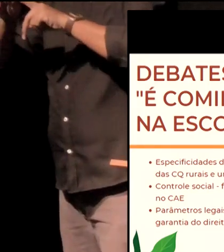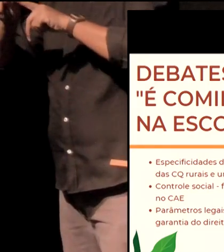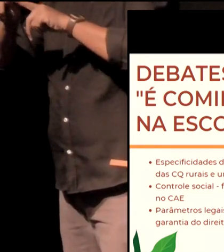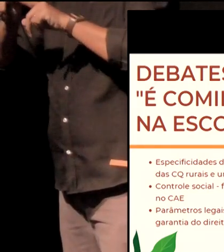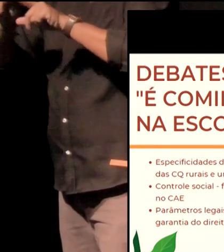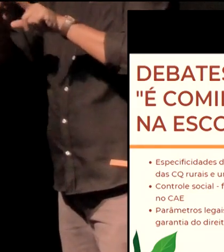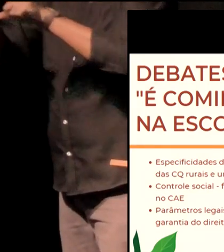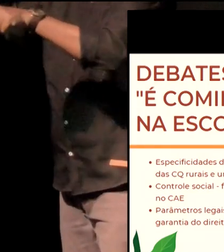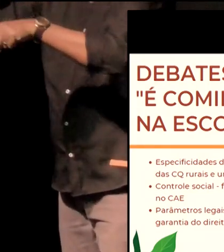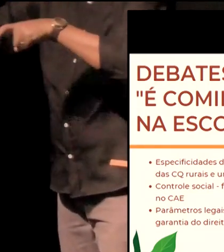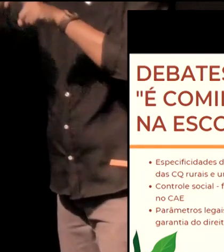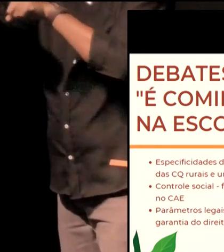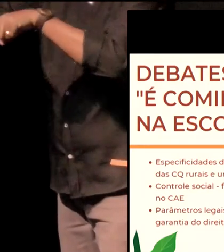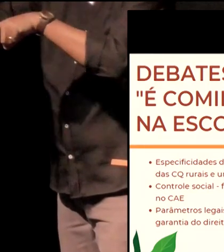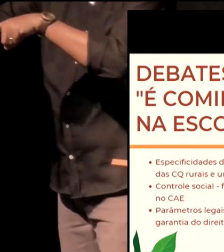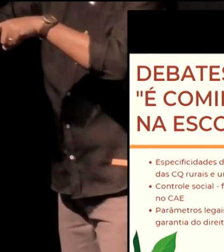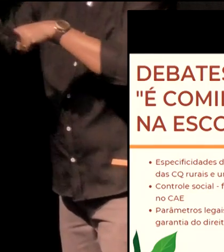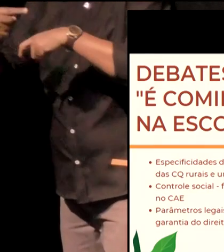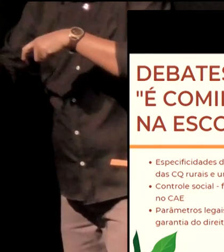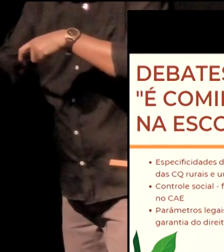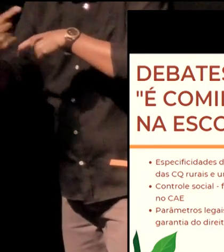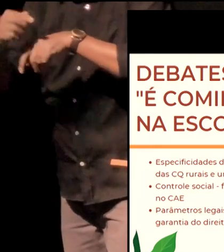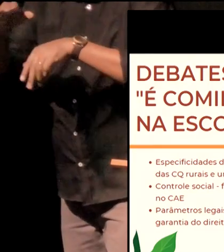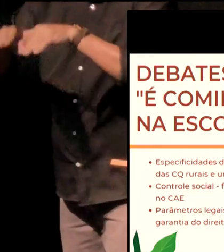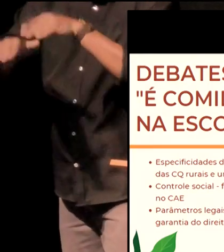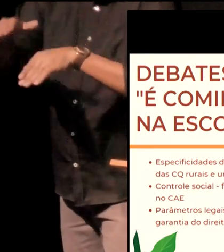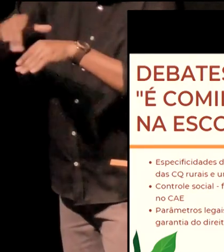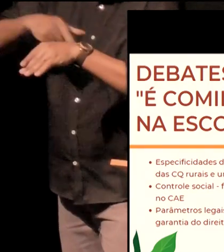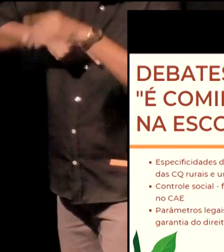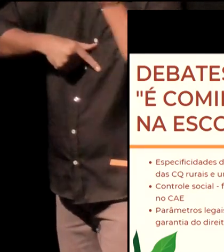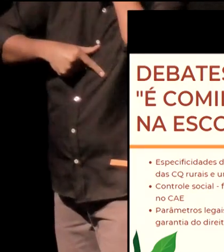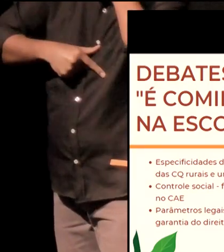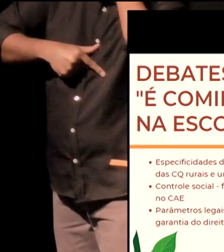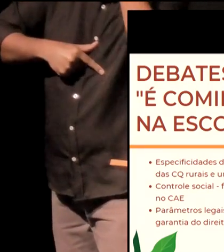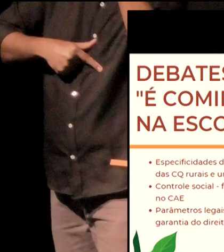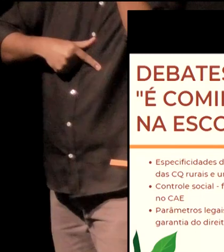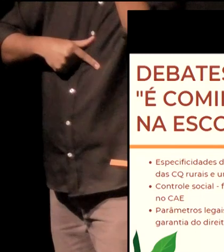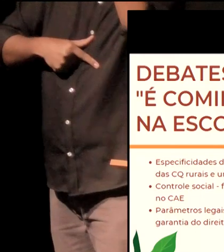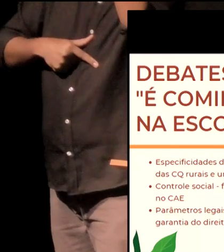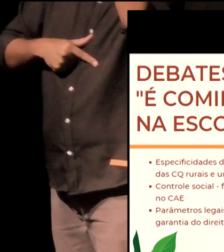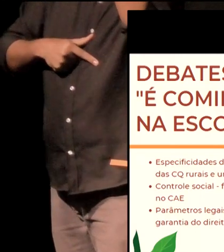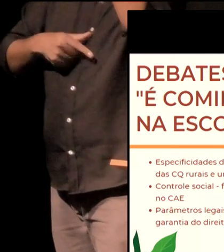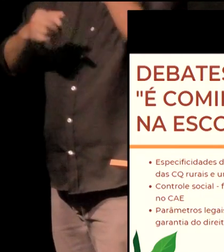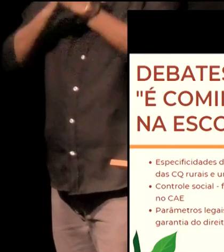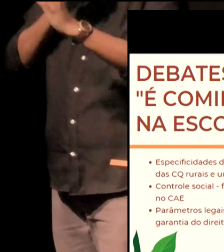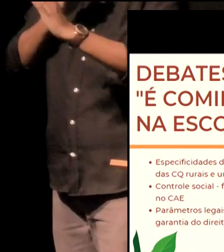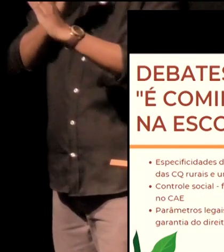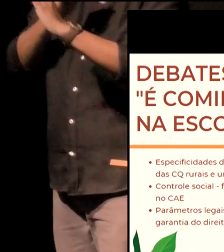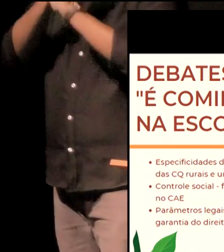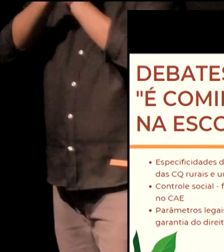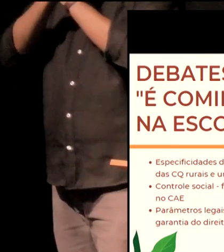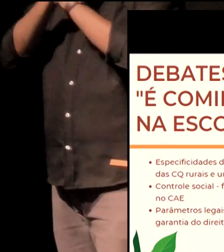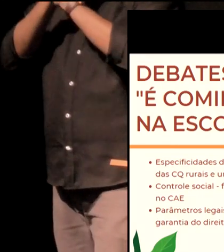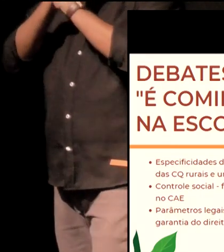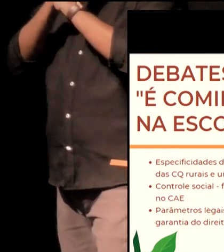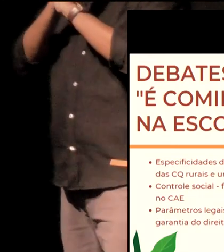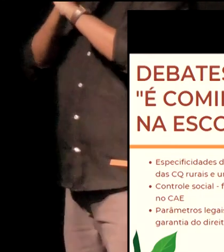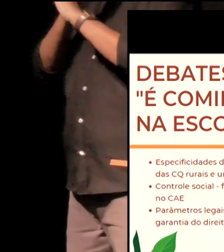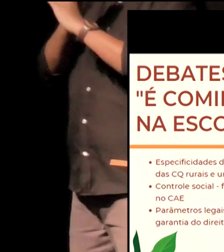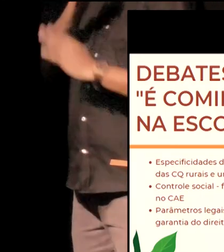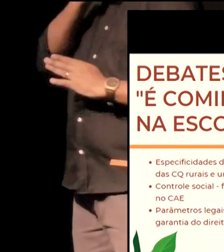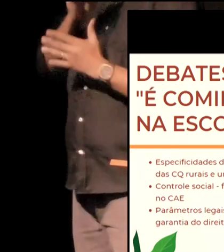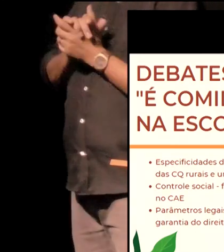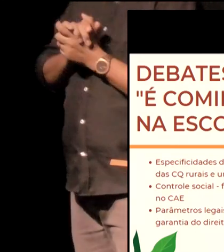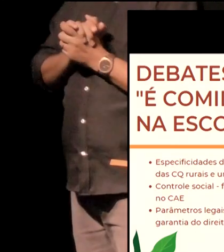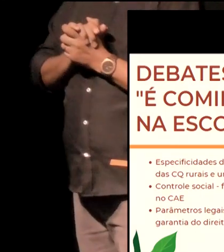e às vezes a gente tem algumas ideias né de identificar Teve um dia que eu tava